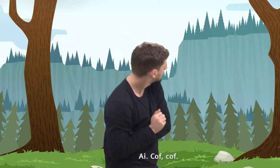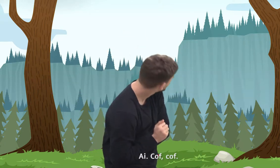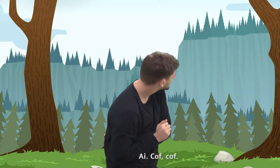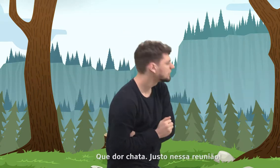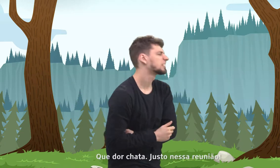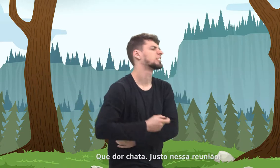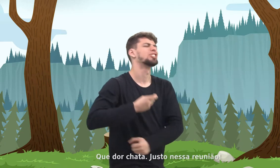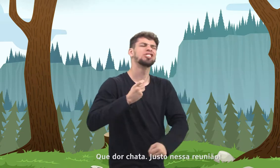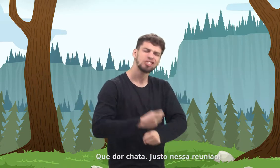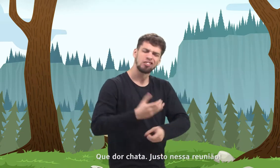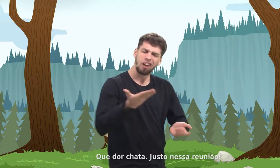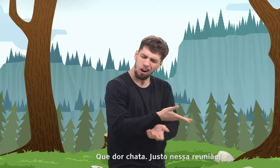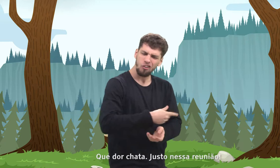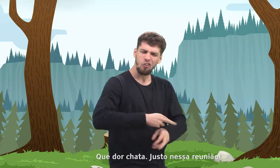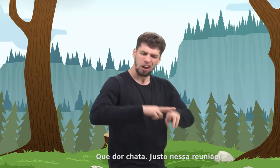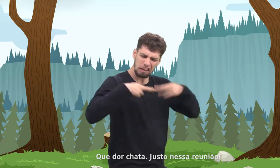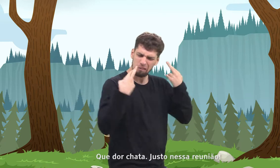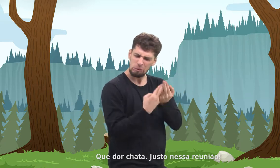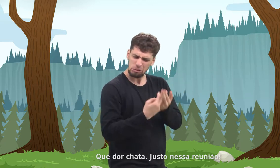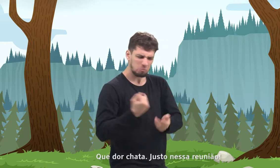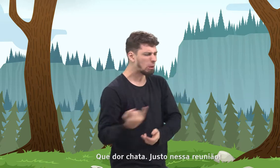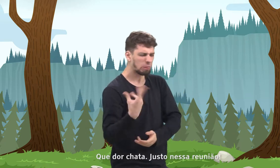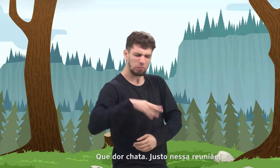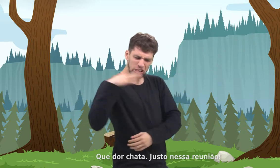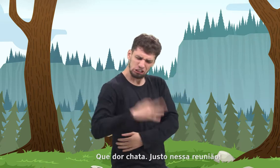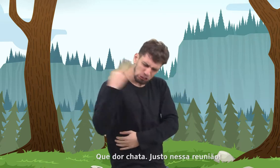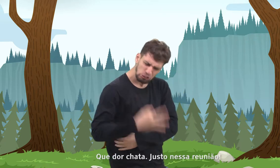o chato isso nesta reunião